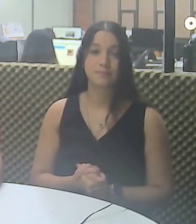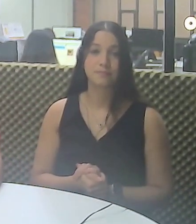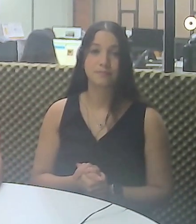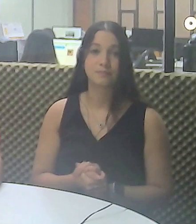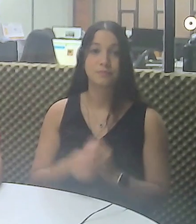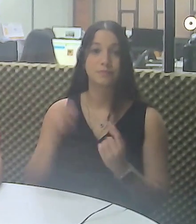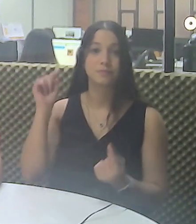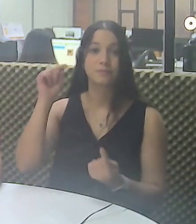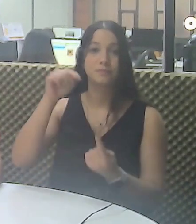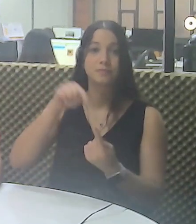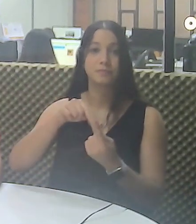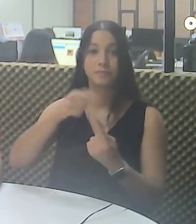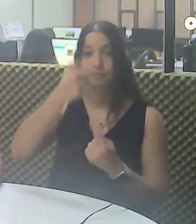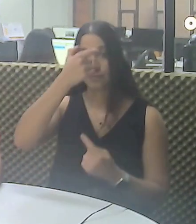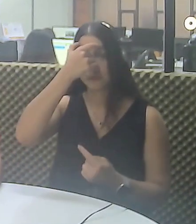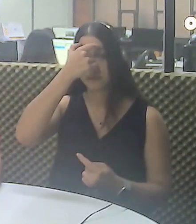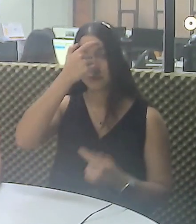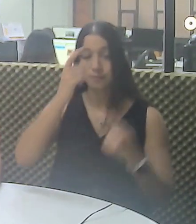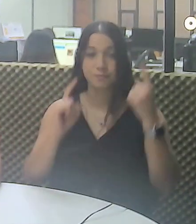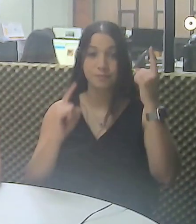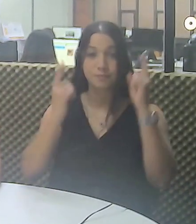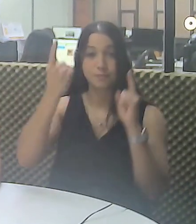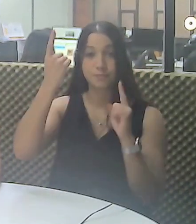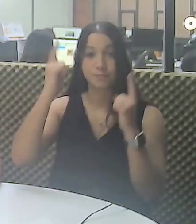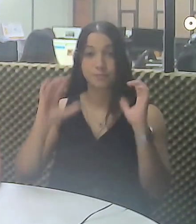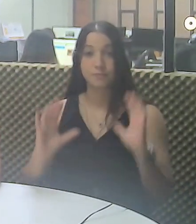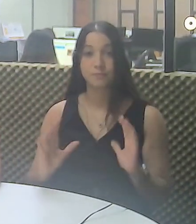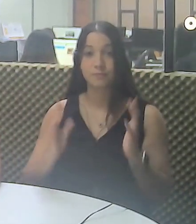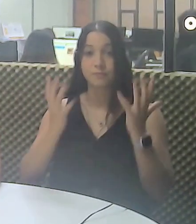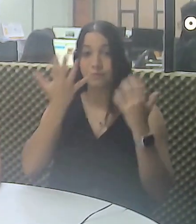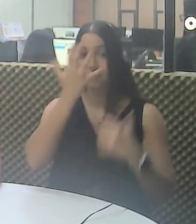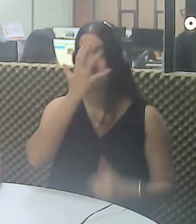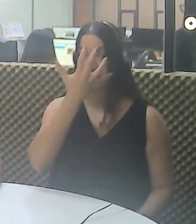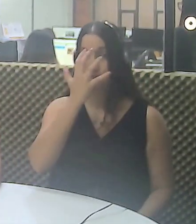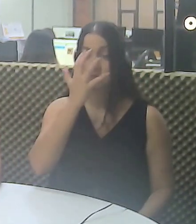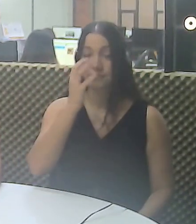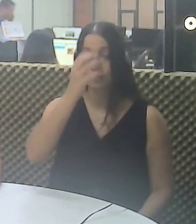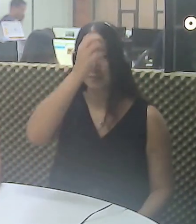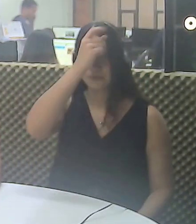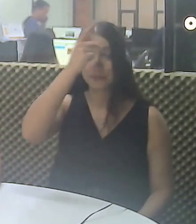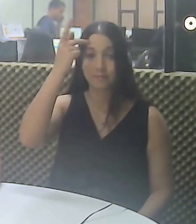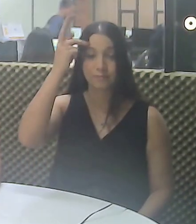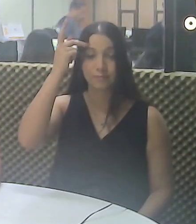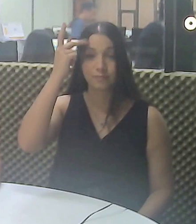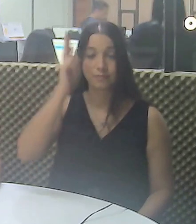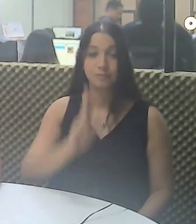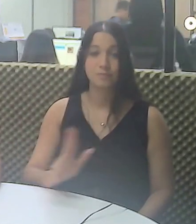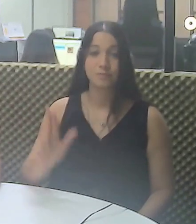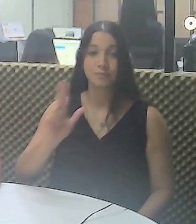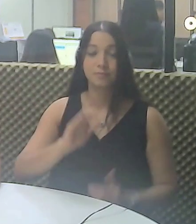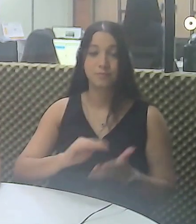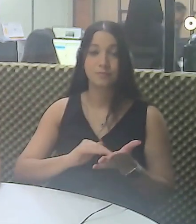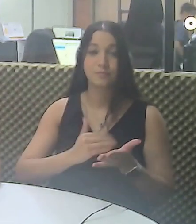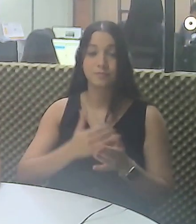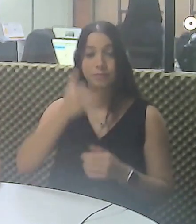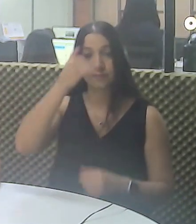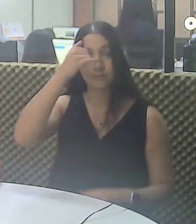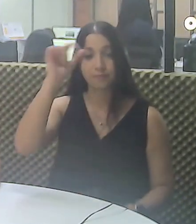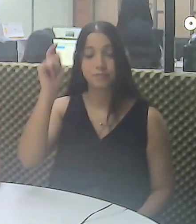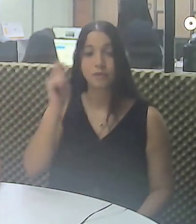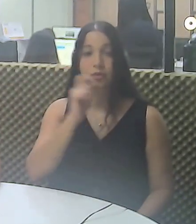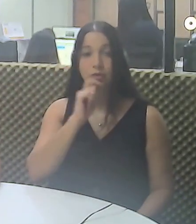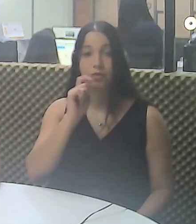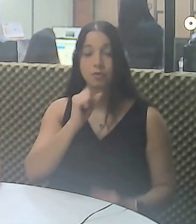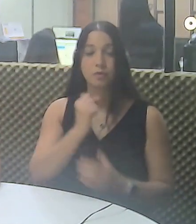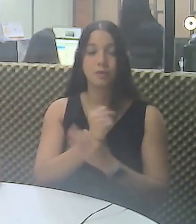Com o objetivo de conscientizar os foliões durante as festividades do Carnaval, a Prefeitura de Uberlândia, por meio da Secretaria de Prevenção às